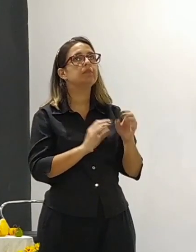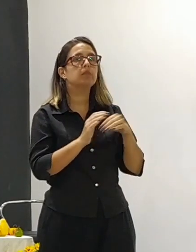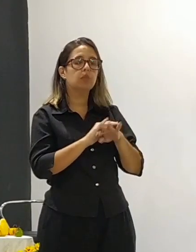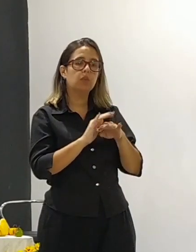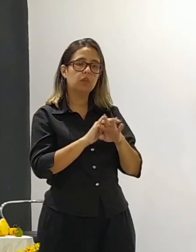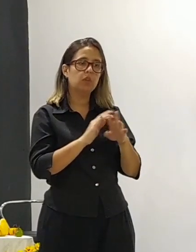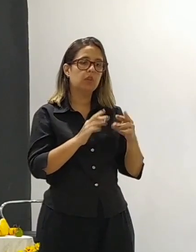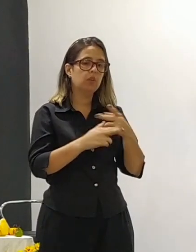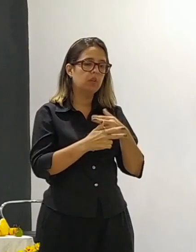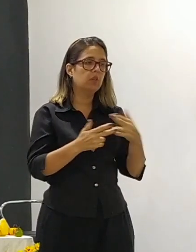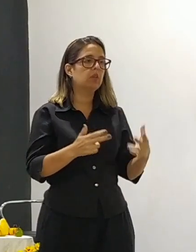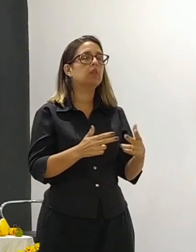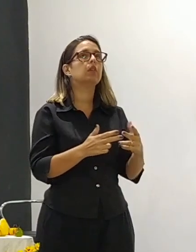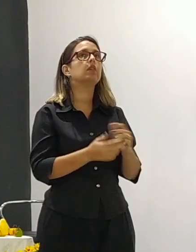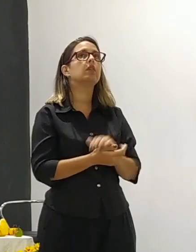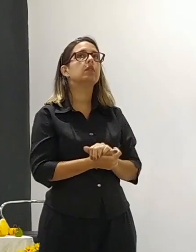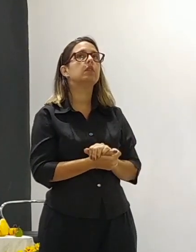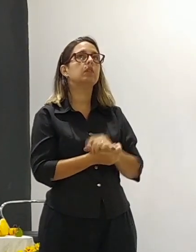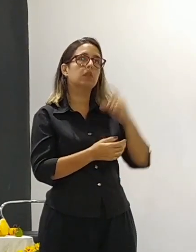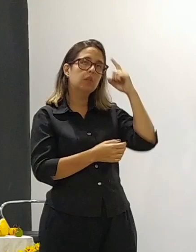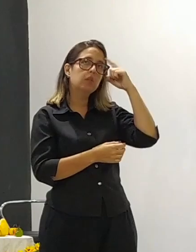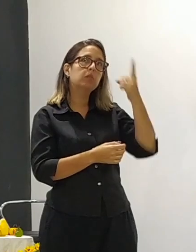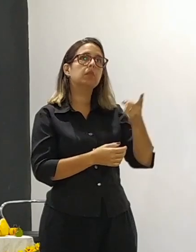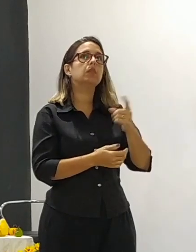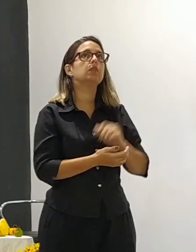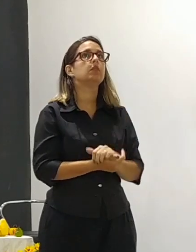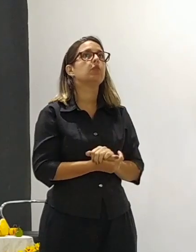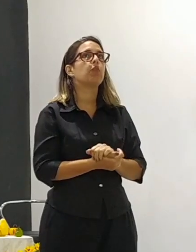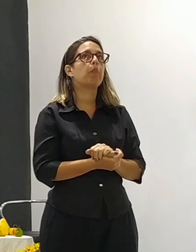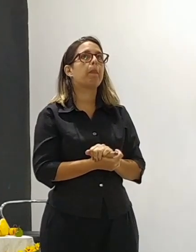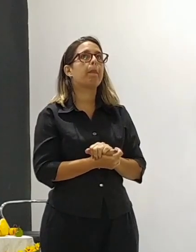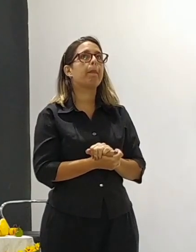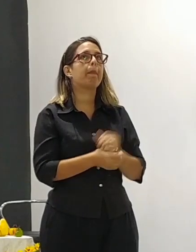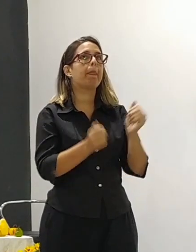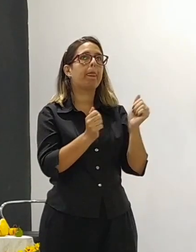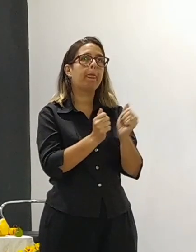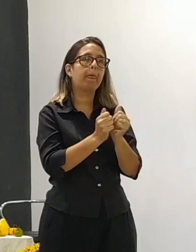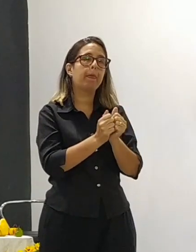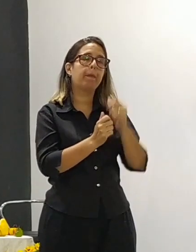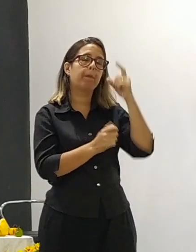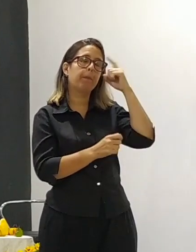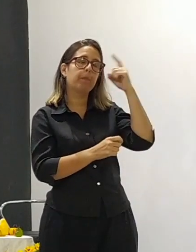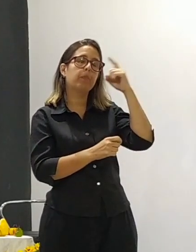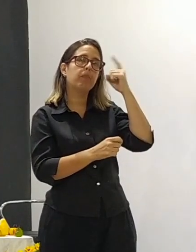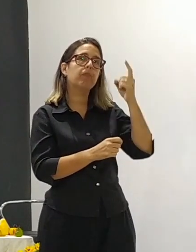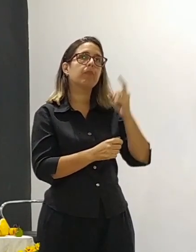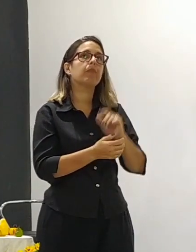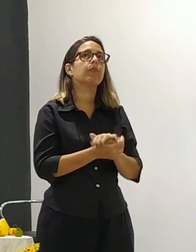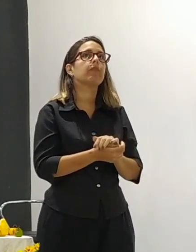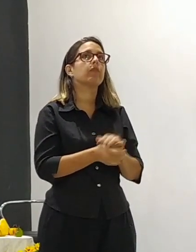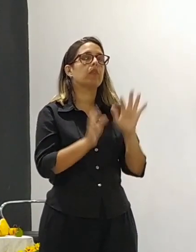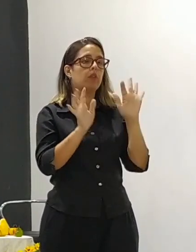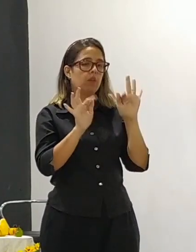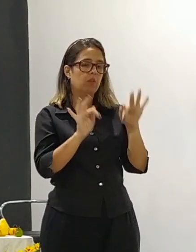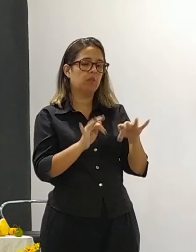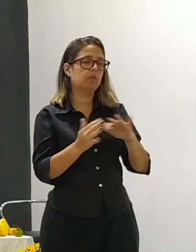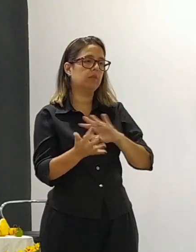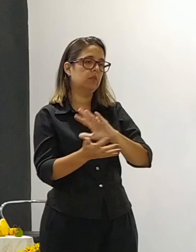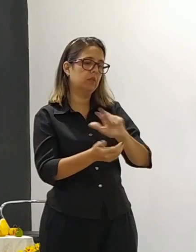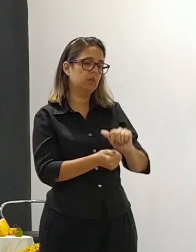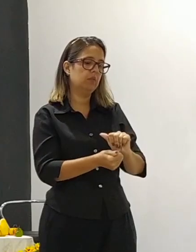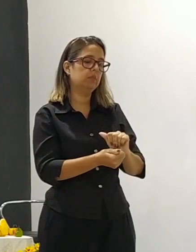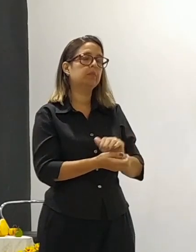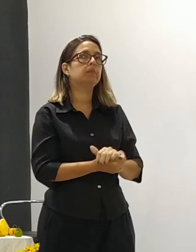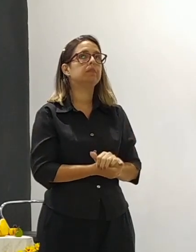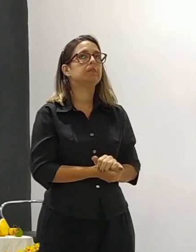as coisas que eu vos tenho mandado, e eis que estou convosco todos os dias, até a consumação dos